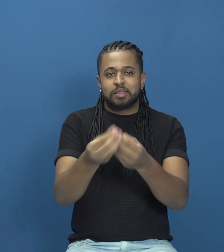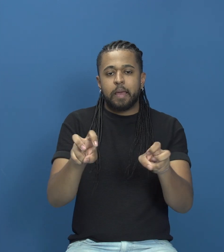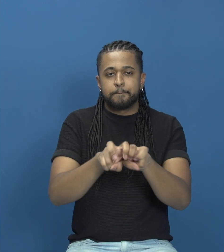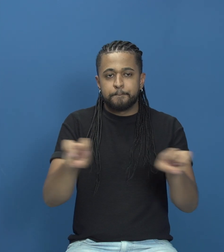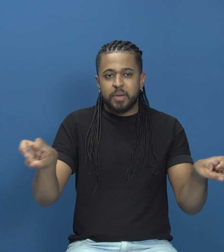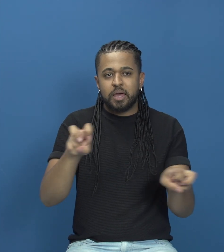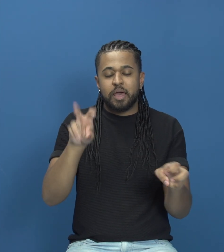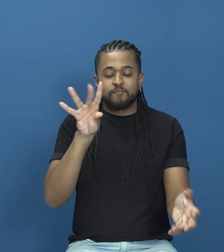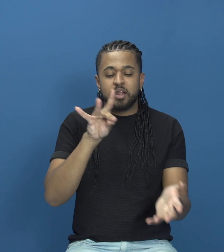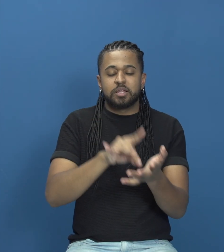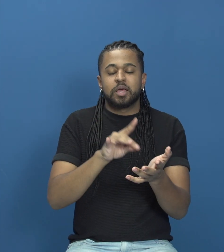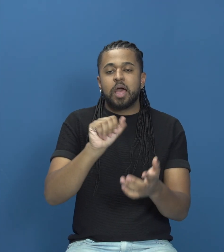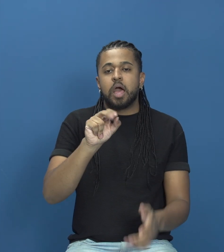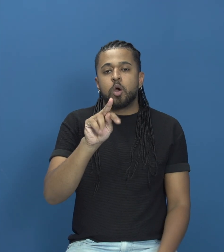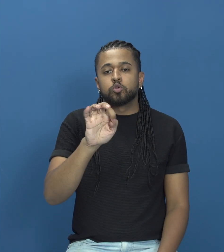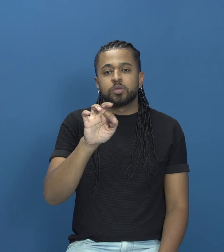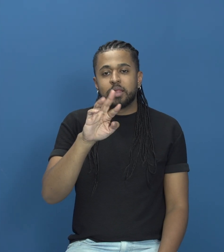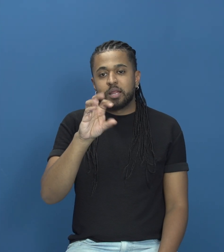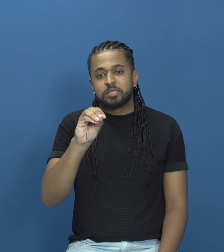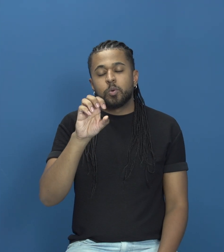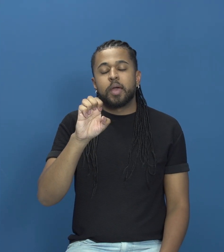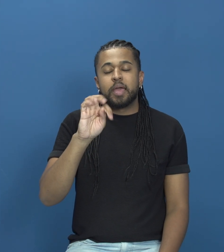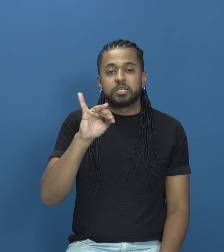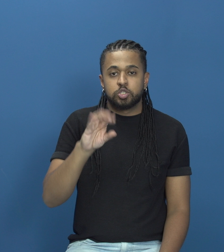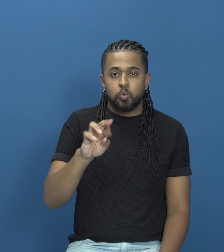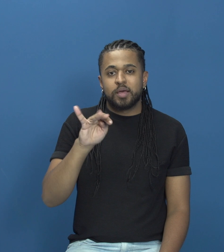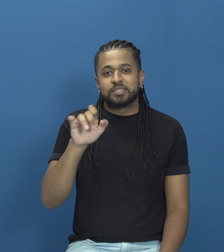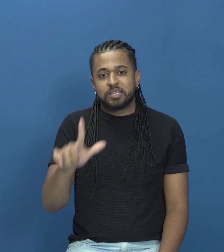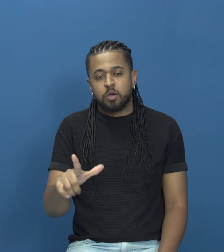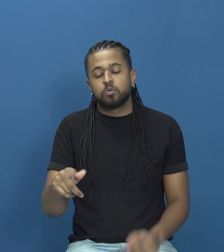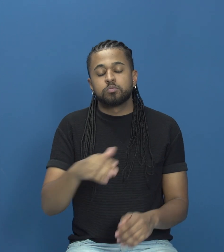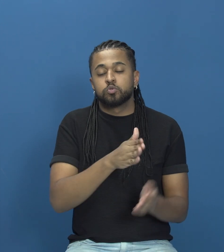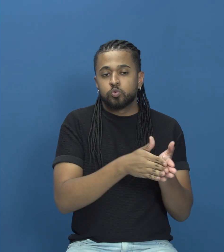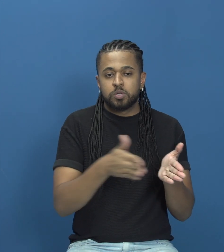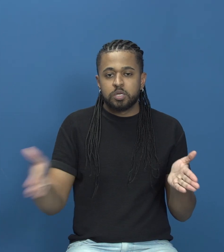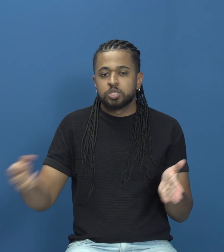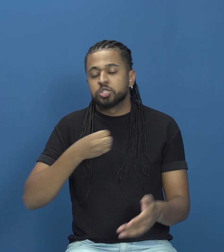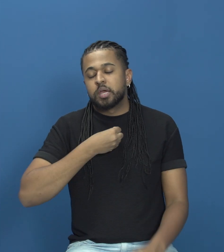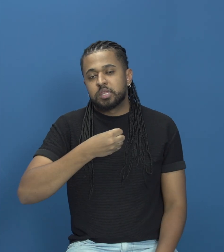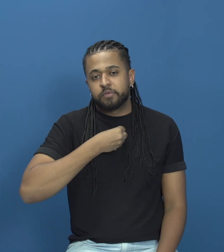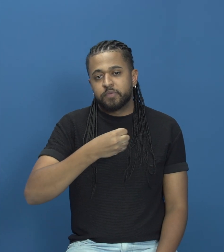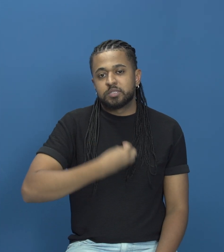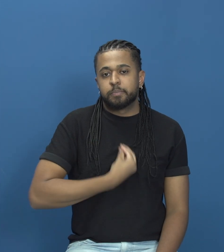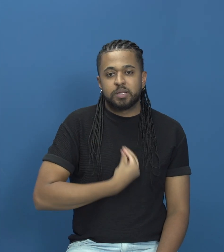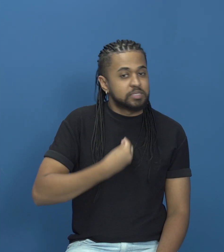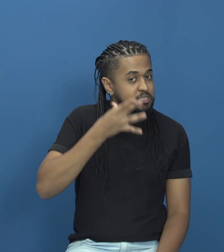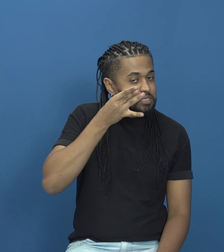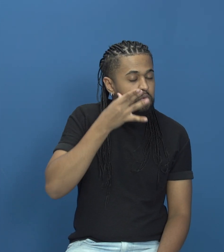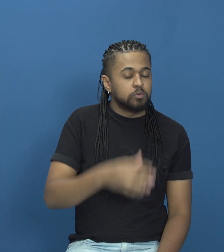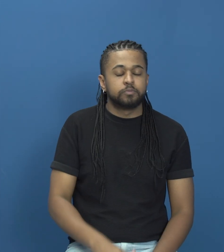de validação da autodeclaração étnico-racial durante a entrevista presencial.